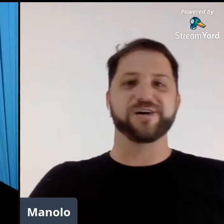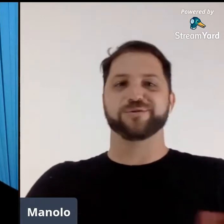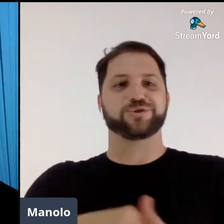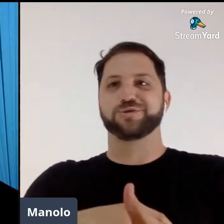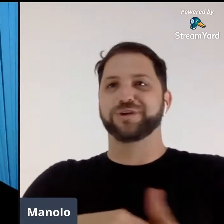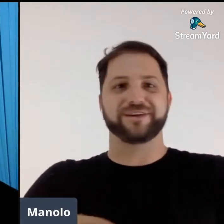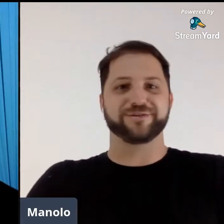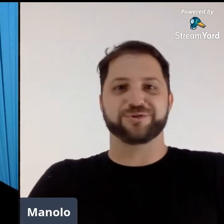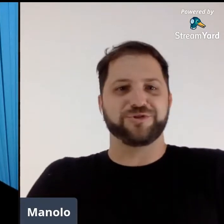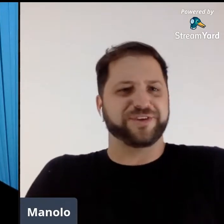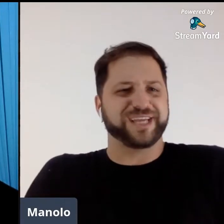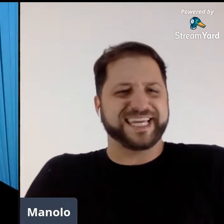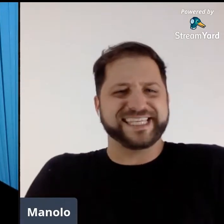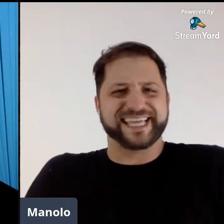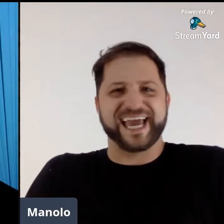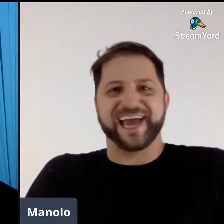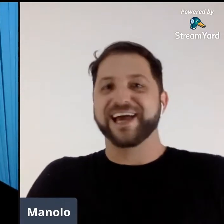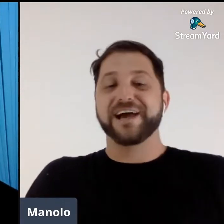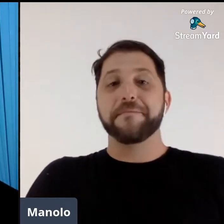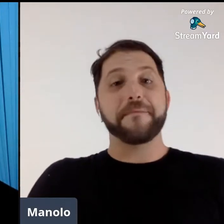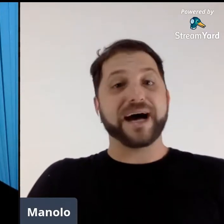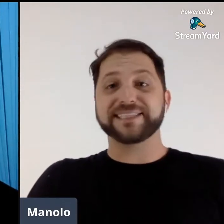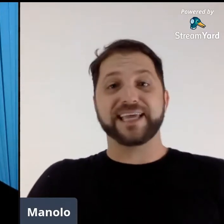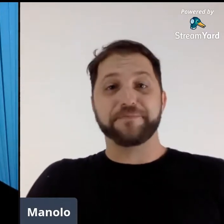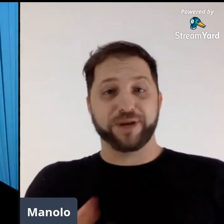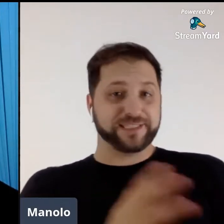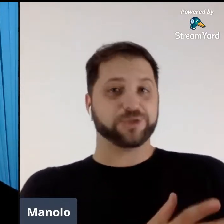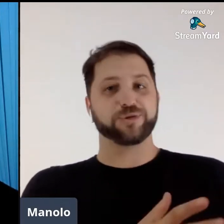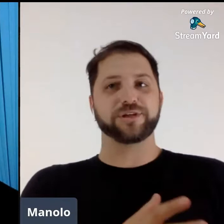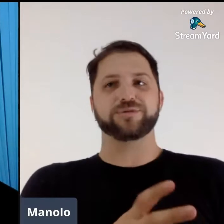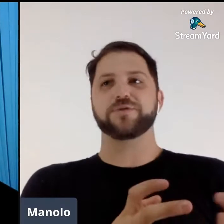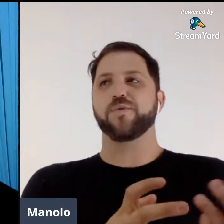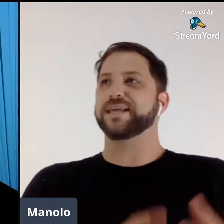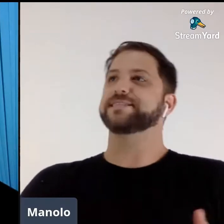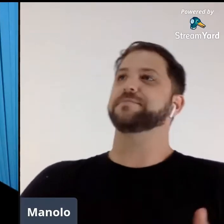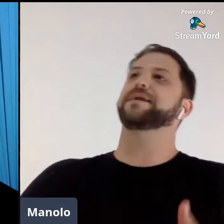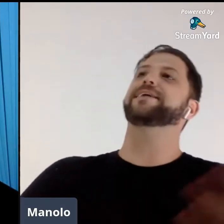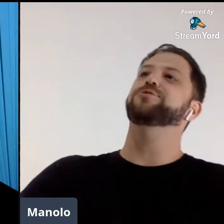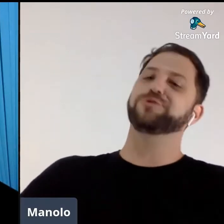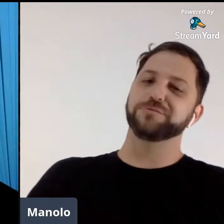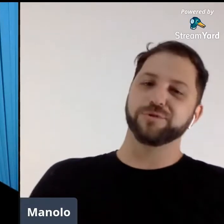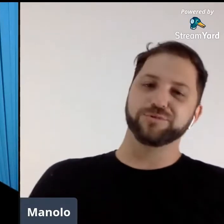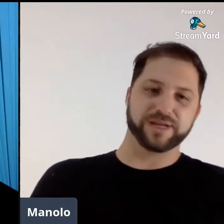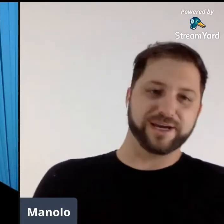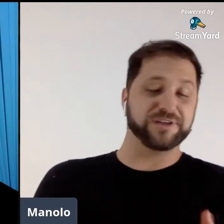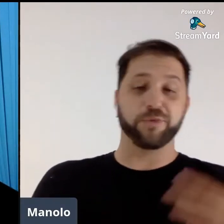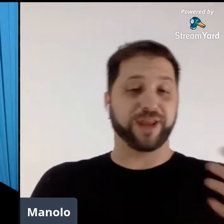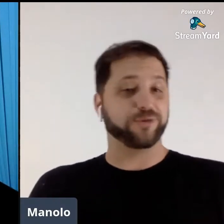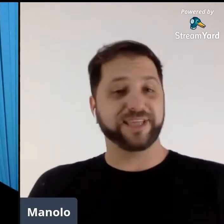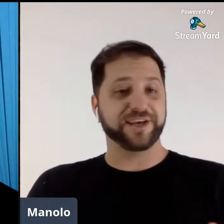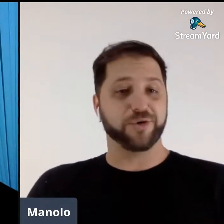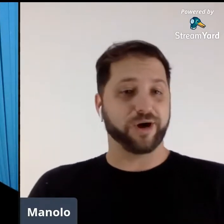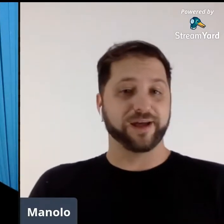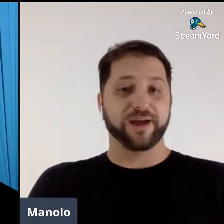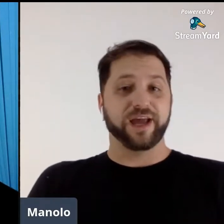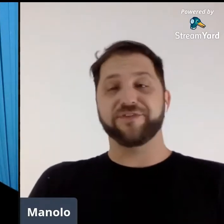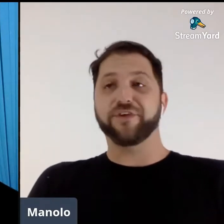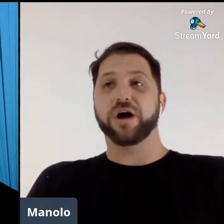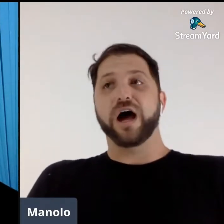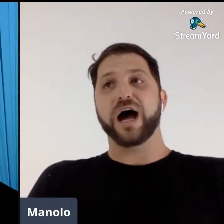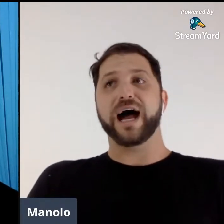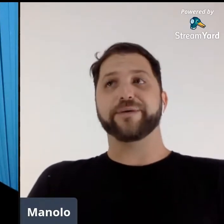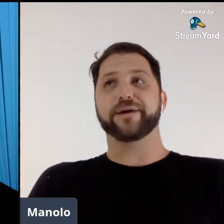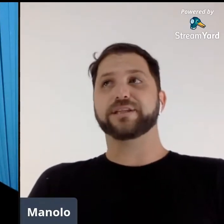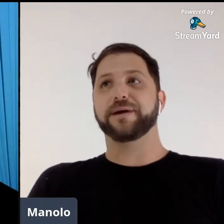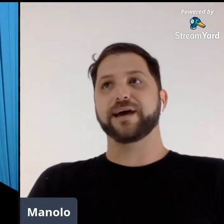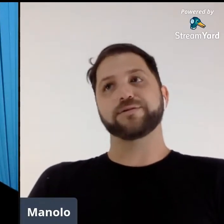pilota avião, surdo que faz o que ele quiser. Mas, por esse surdo não ter um conhecimento de mundo grande, ele morar no interior, ele